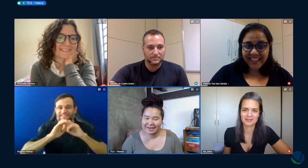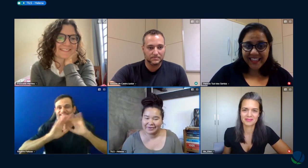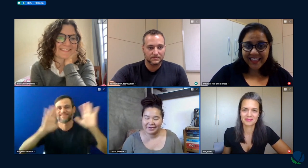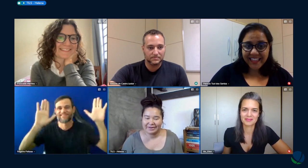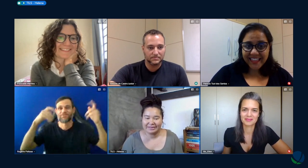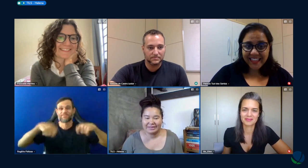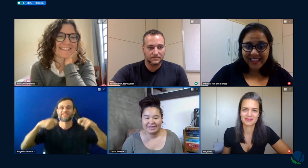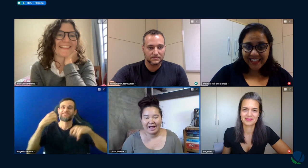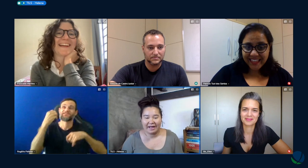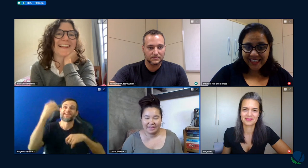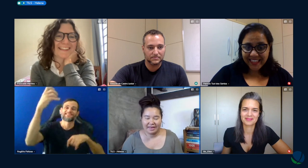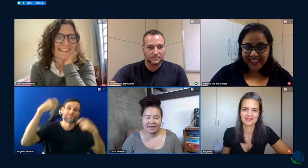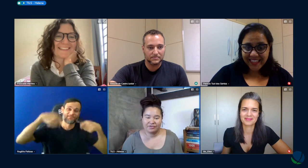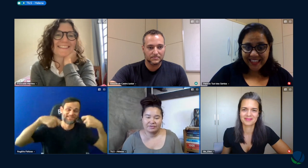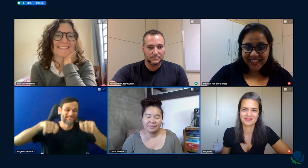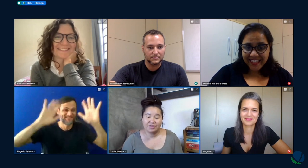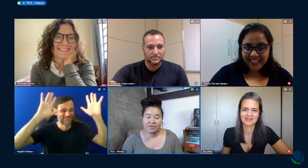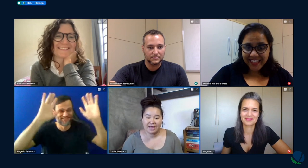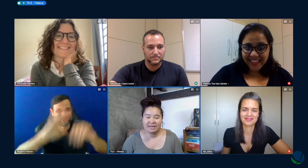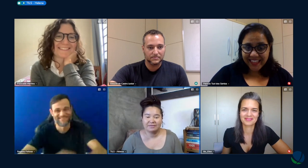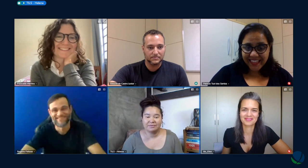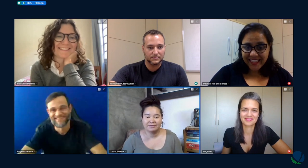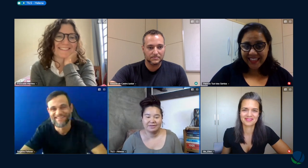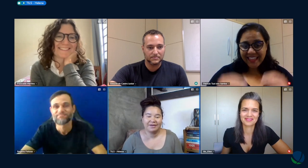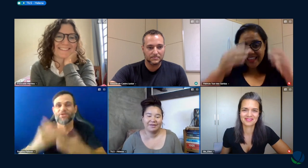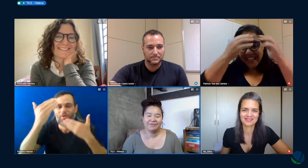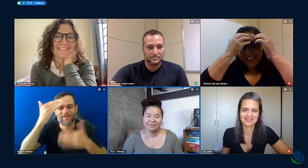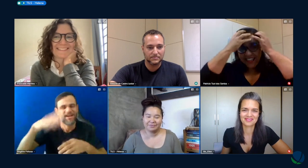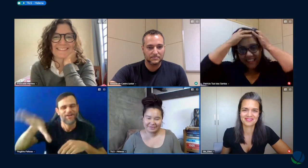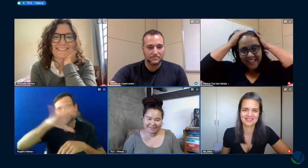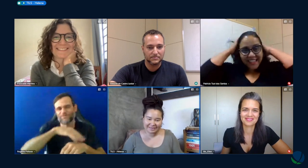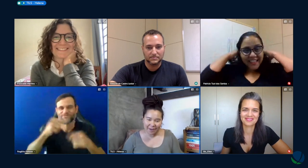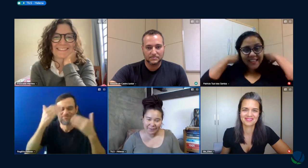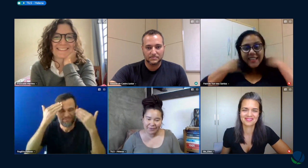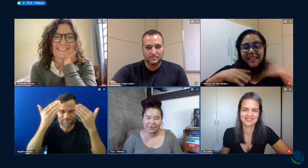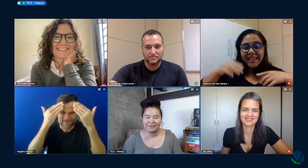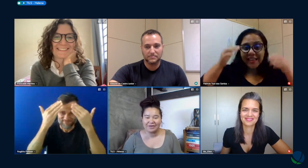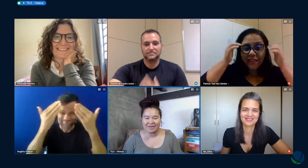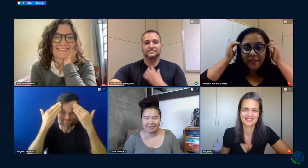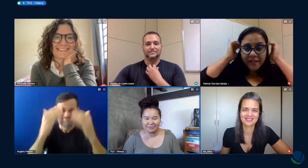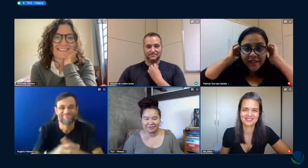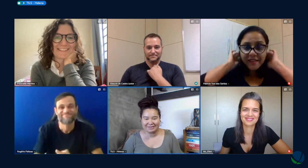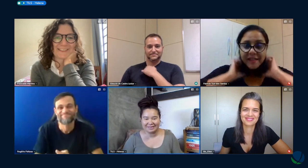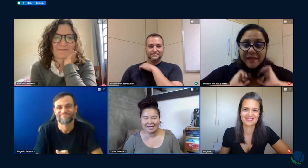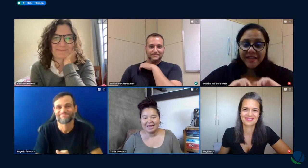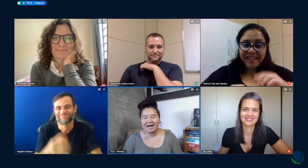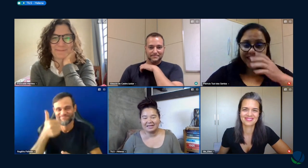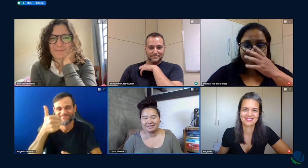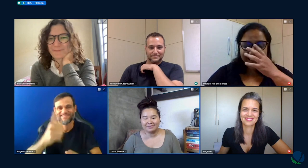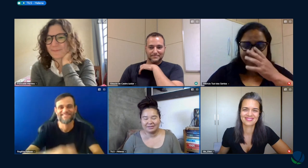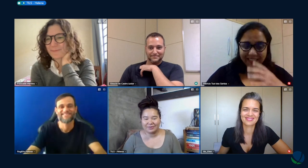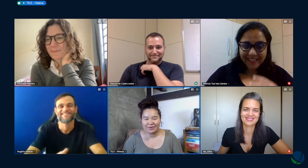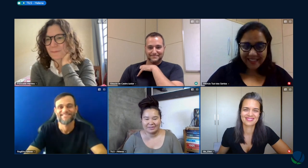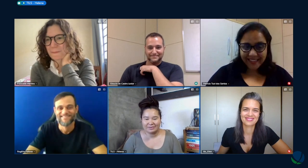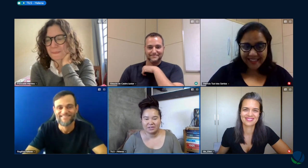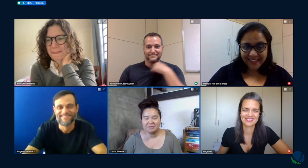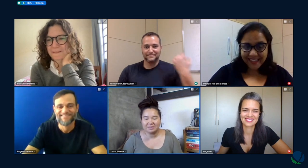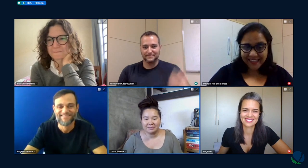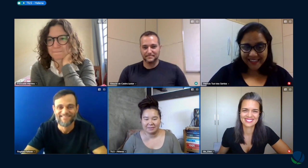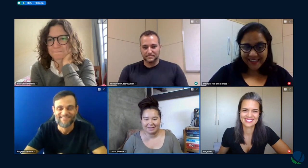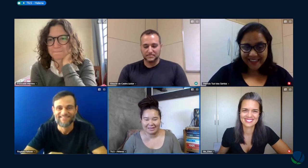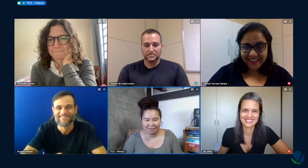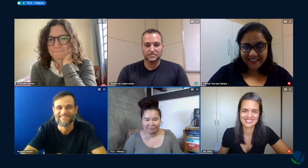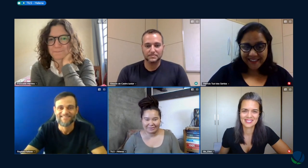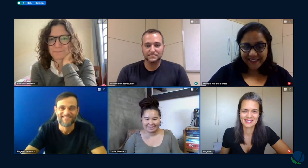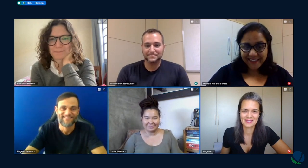E agora, a ideia é justamente essa, vou descansar um pouco, viajar depois de fazer as devidas correções, mas